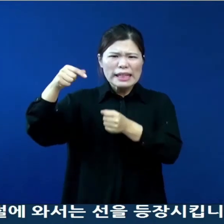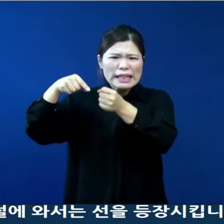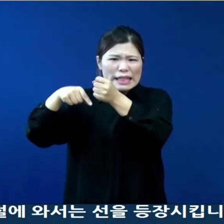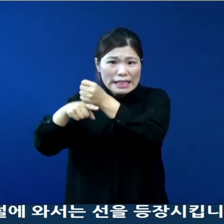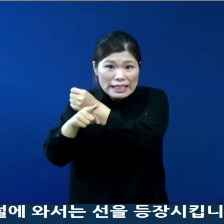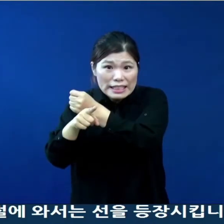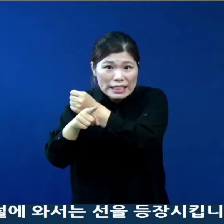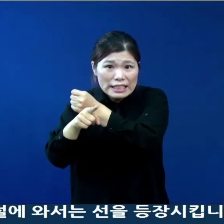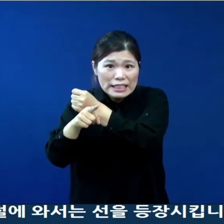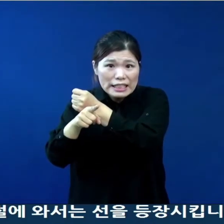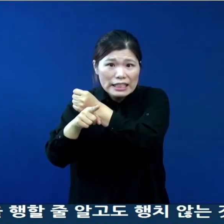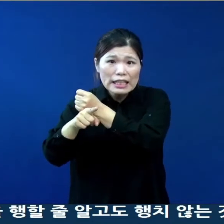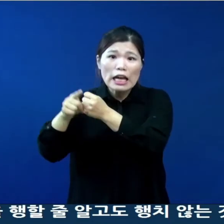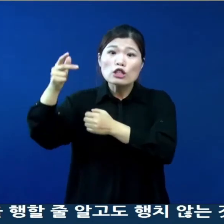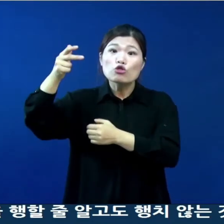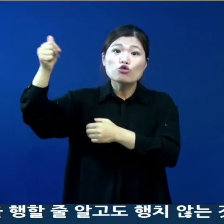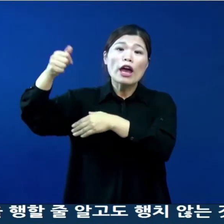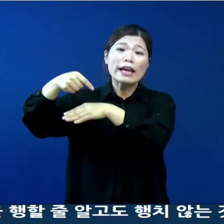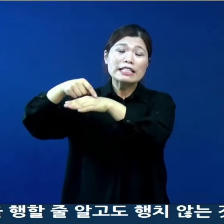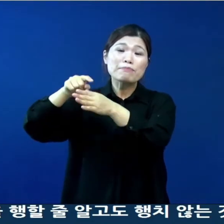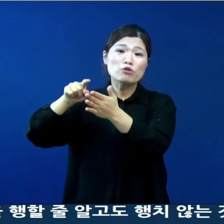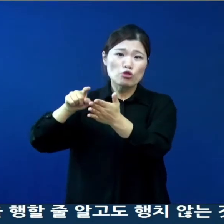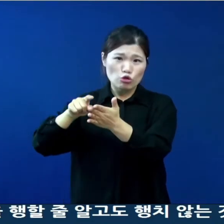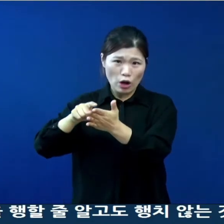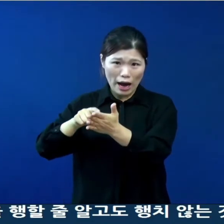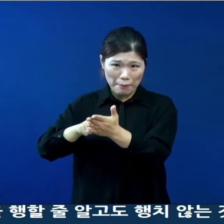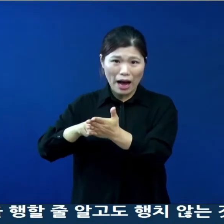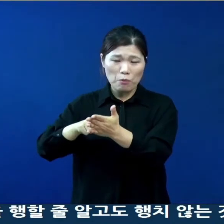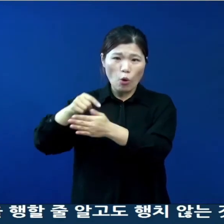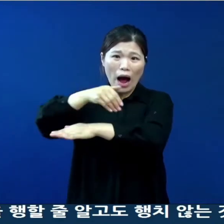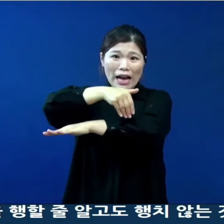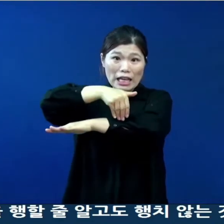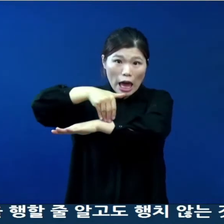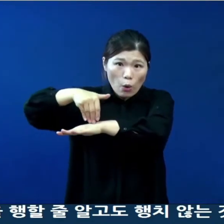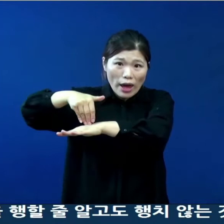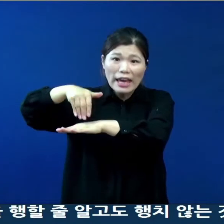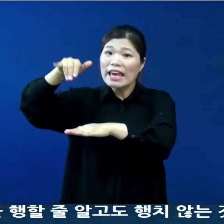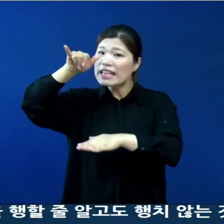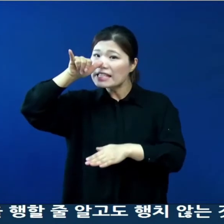뜻이 그의 심중과 그의 마음과 계획 가운데